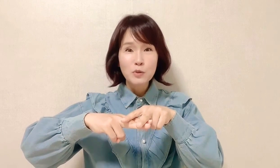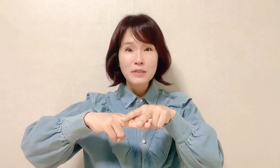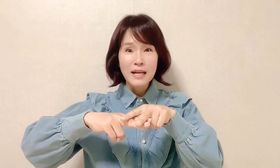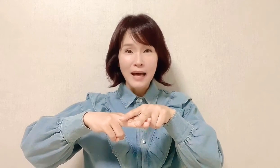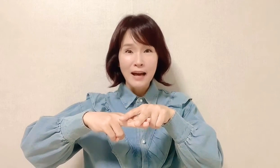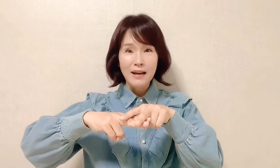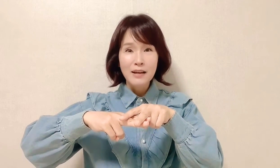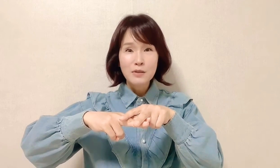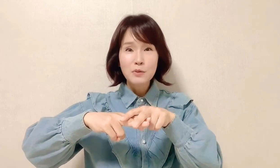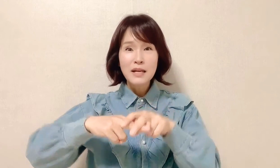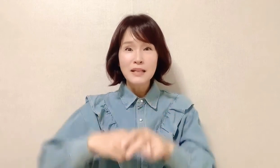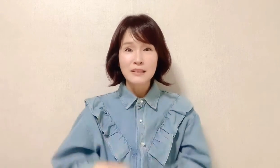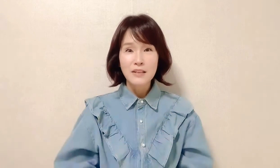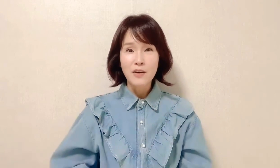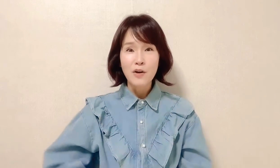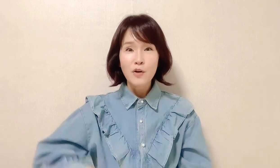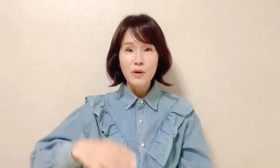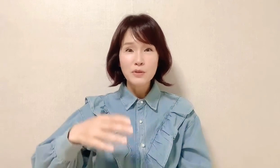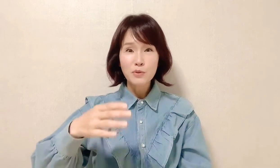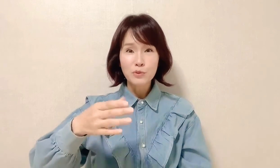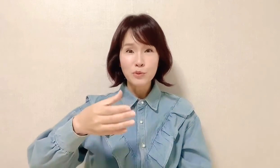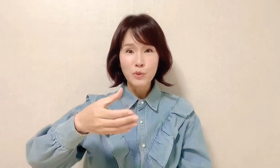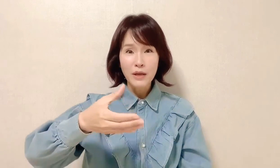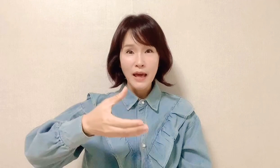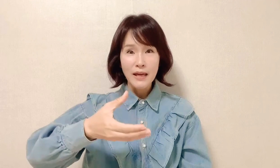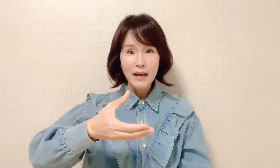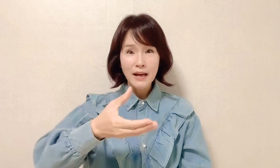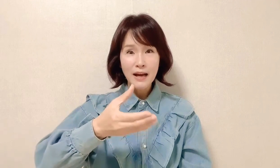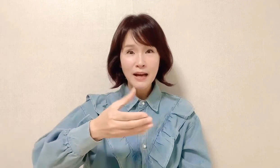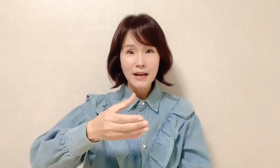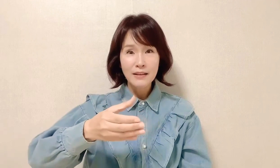소사나. 소사나는요 왼손으로 이렇게 약간